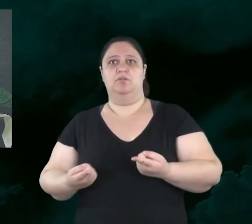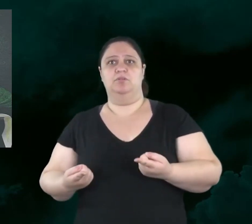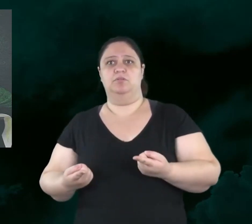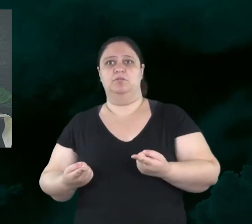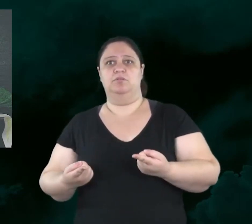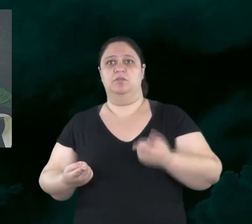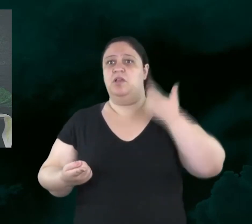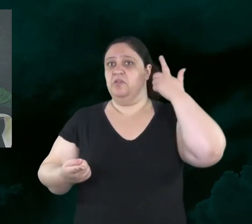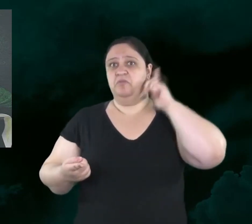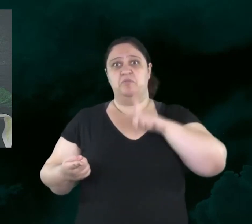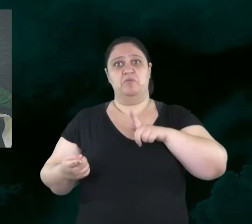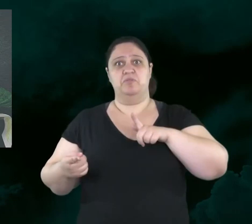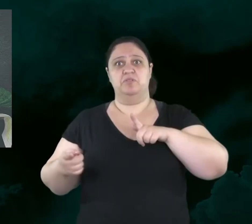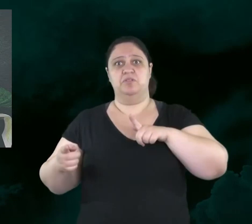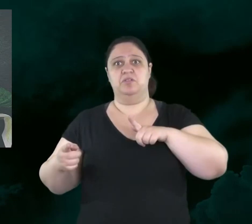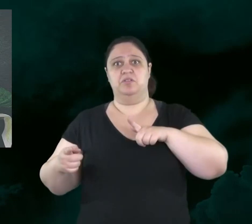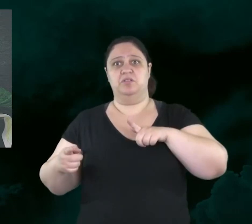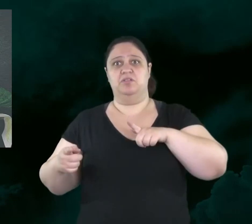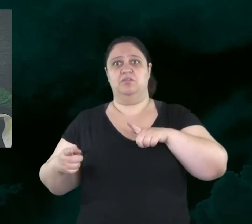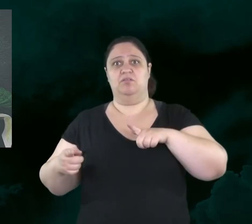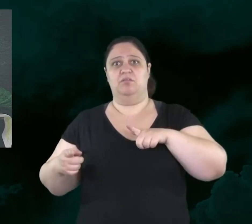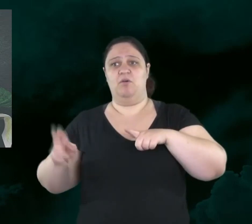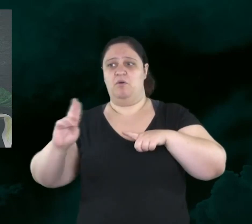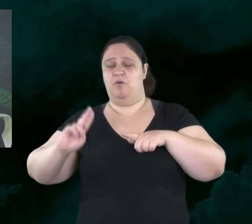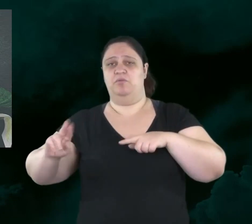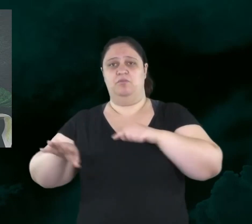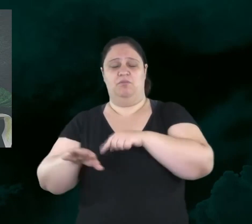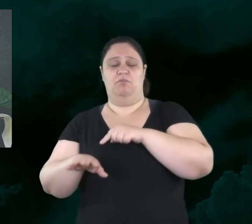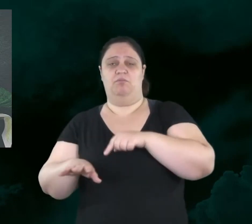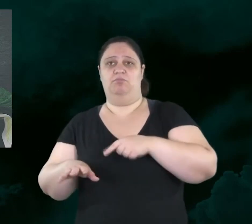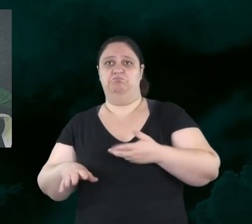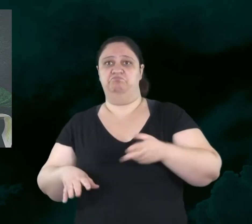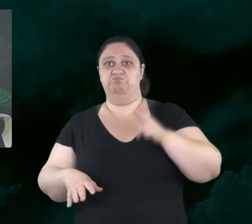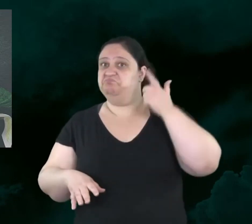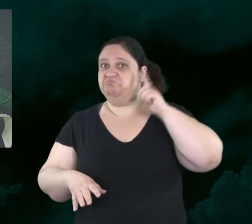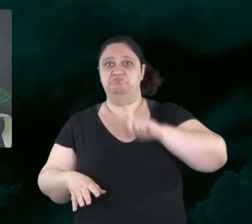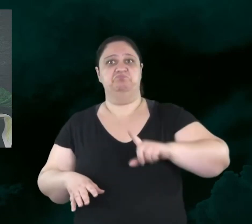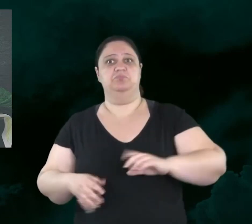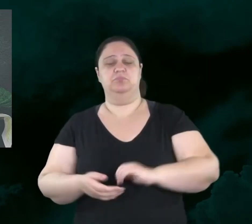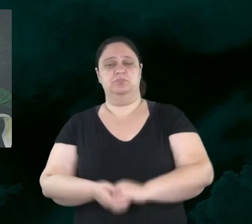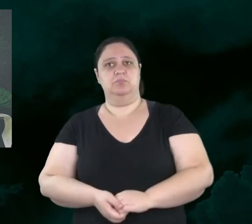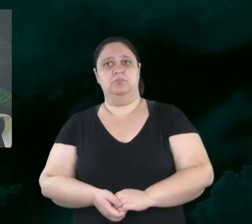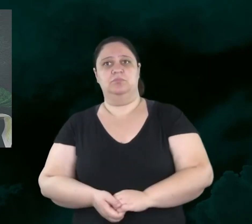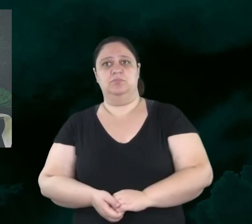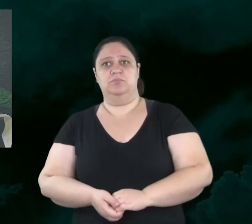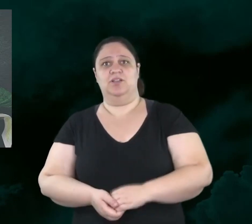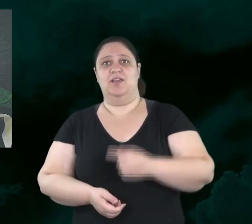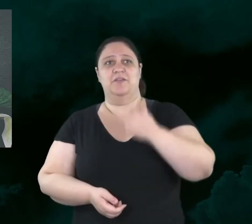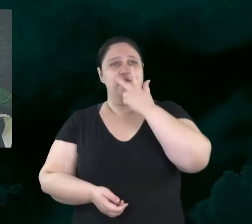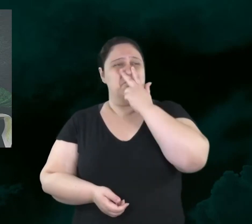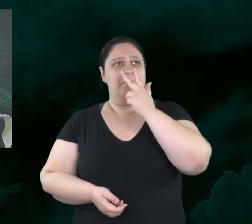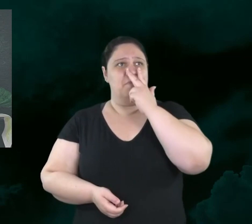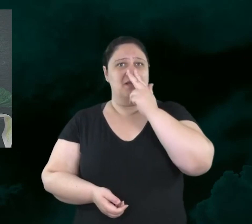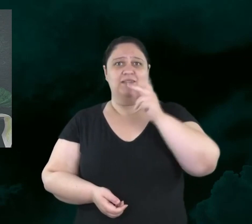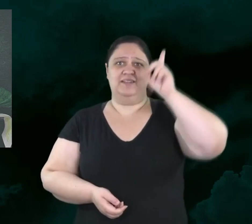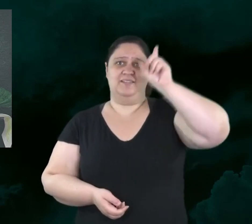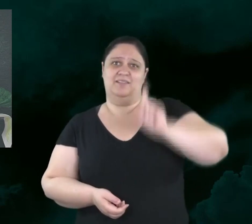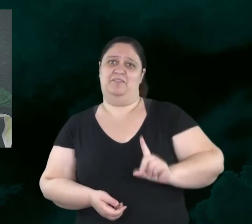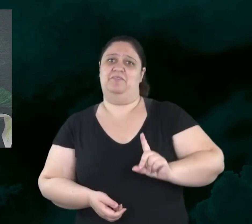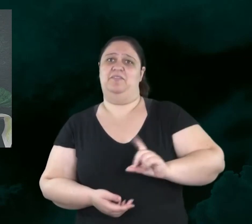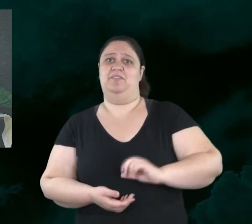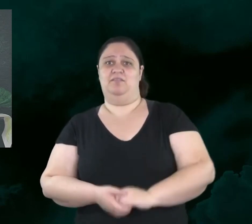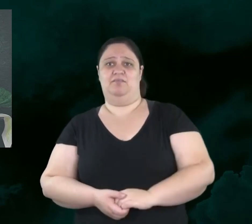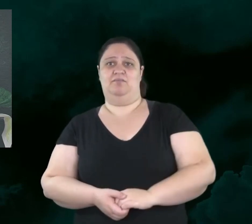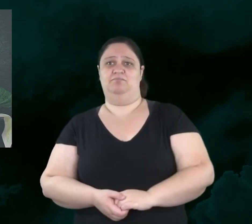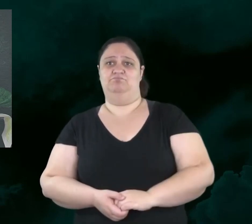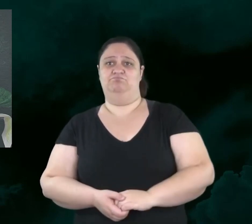me tirou toda a habilidade, toda a força. Eu me senti, né, um aleijado, não conseguindo fazer as